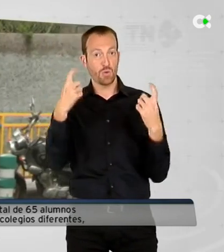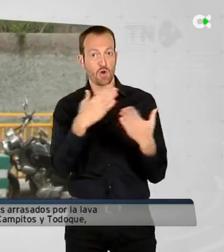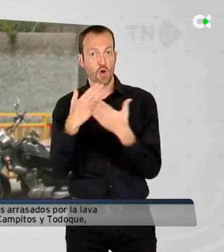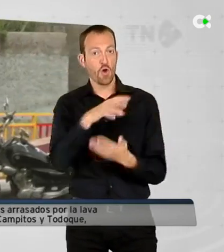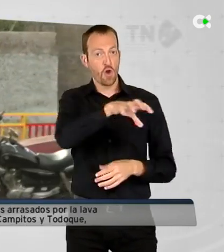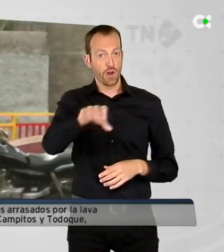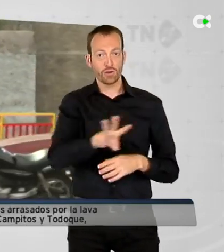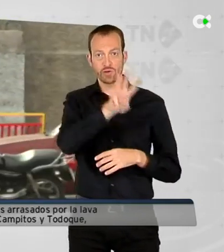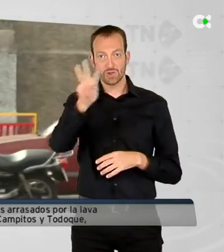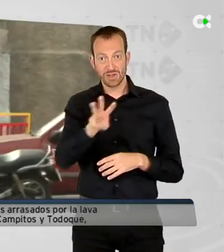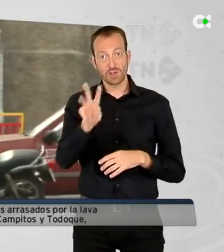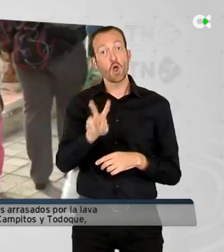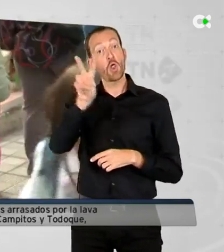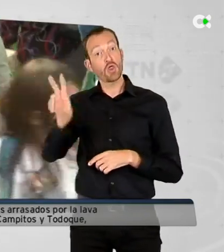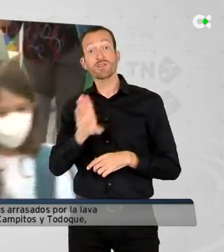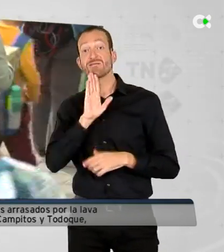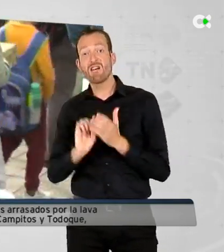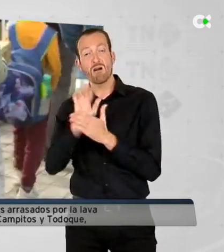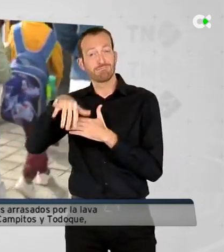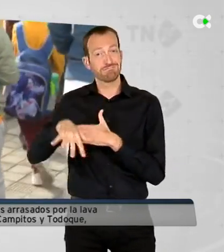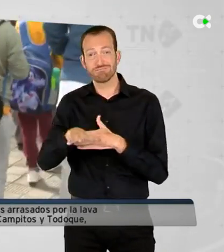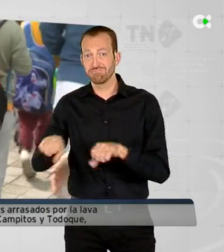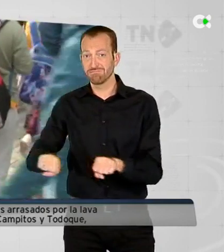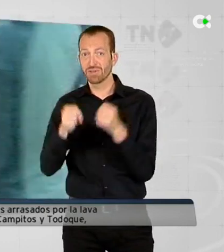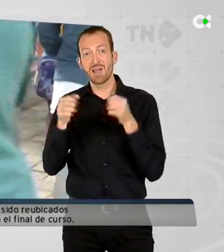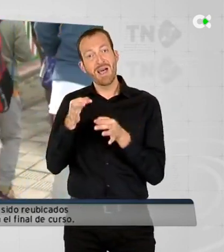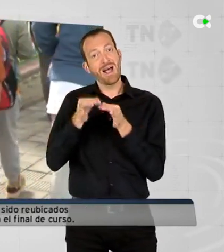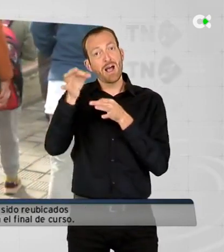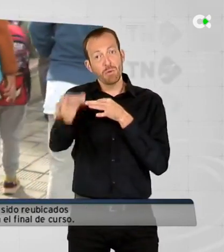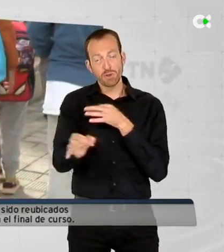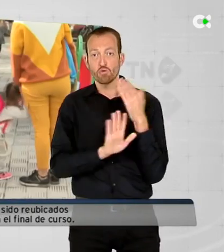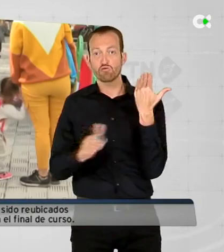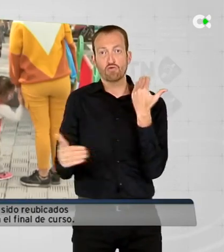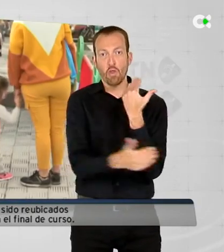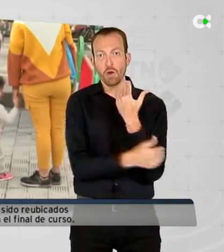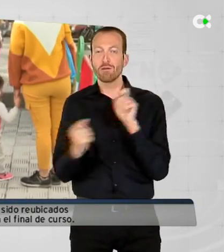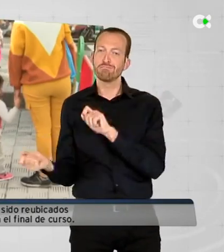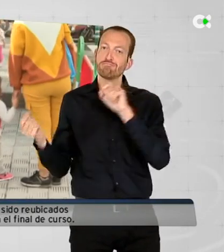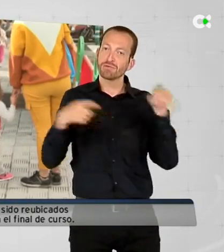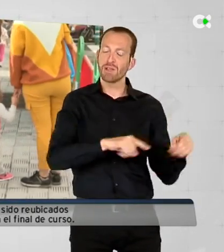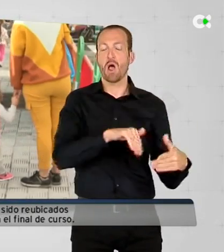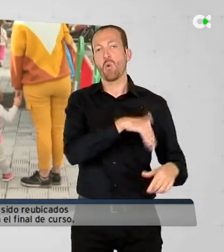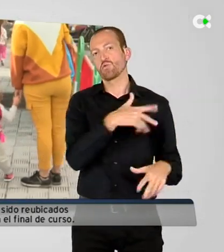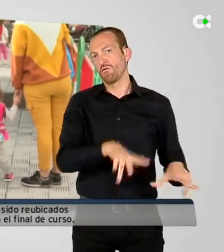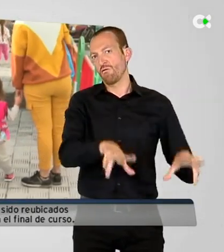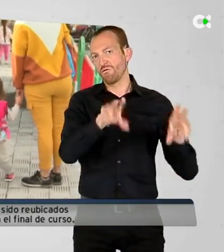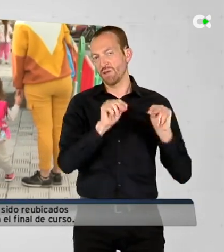diferentes, dos de ellos arrasados por la lava en los campitos y todo lo que, han sido reubicados hasta final de curso.